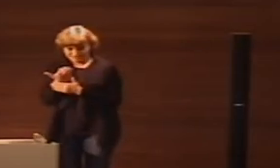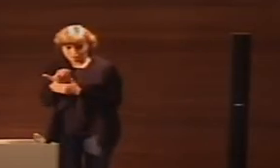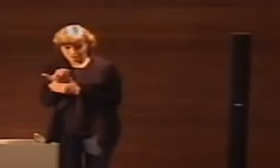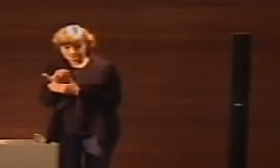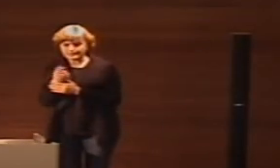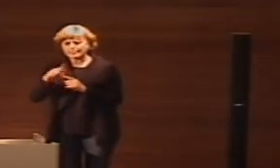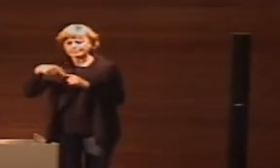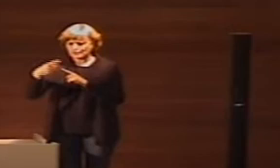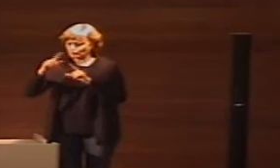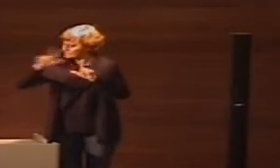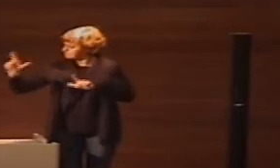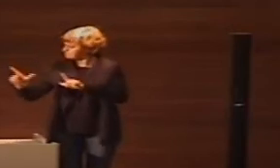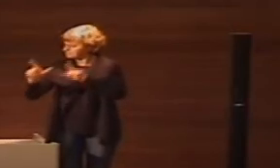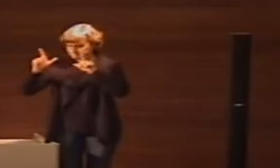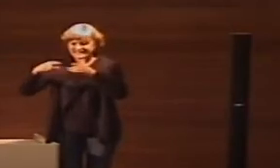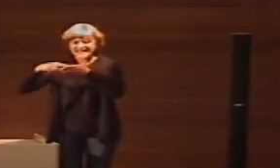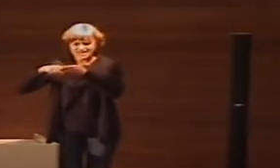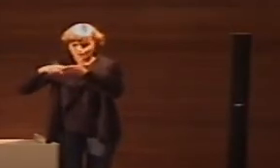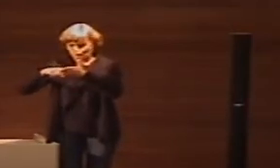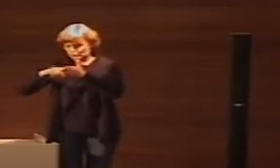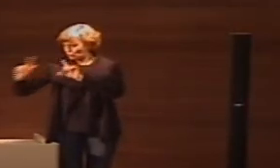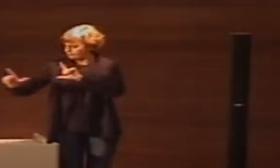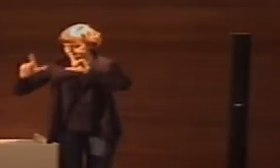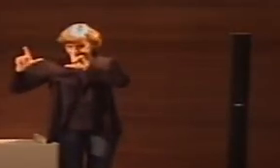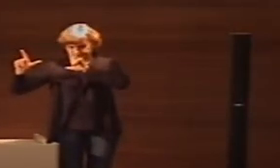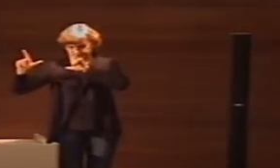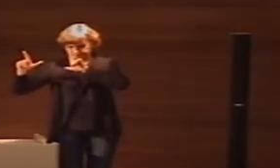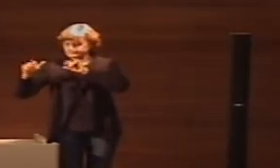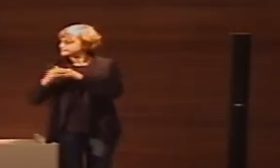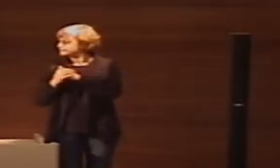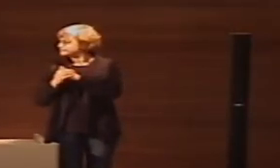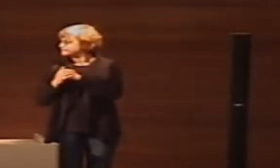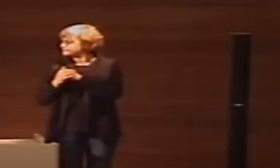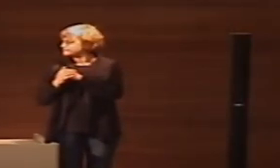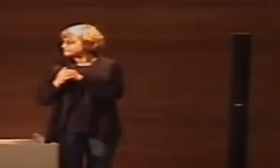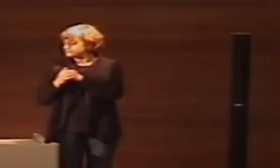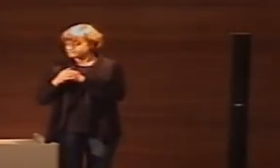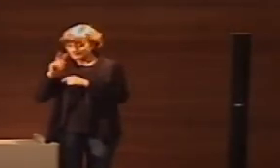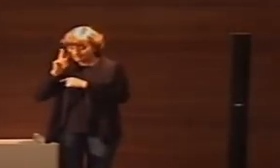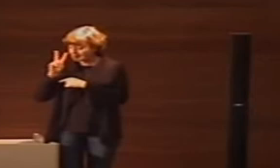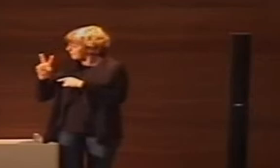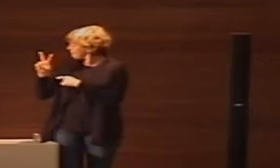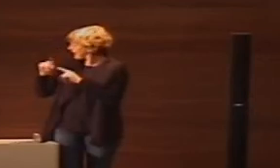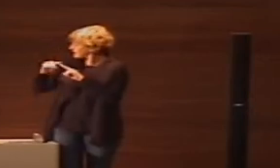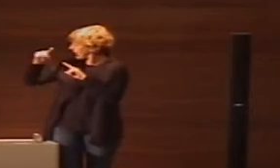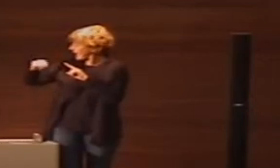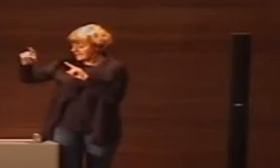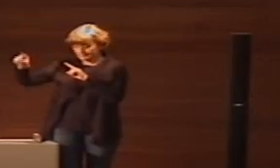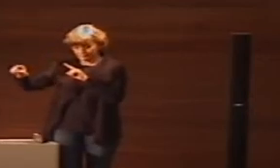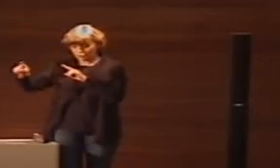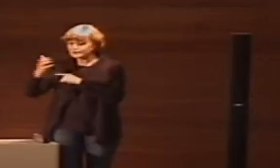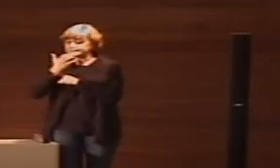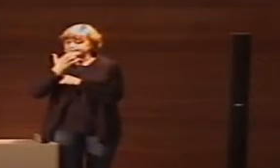si tienen instaurado este impuesto en su territorio, ¿no? Se observa en este gráfico que aquellos